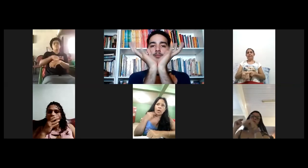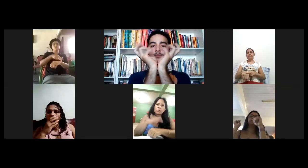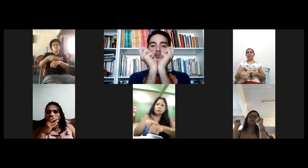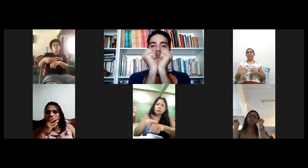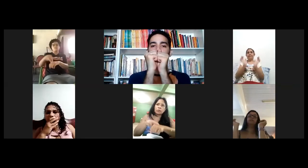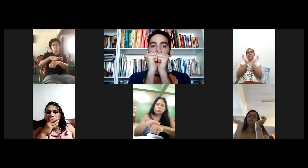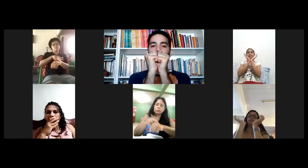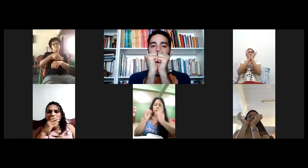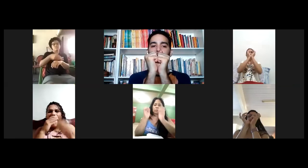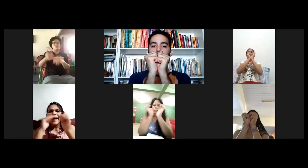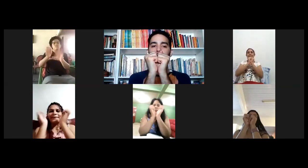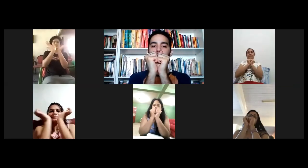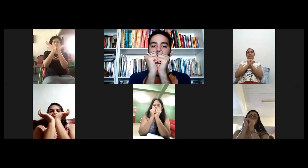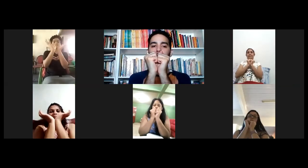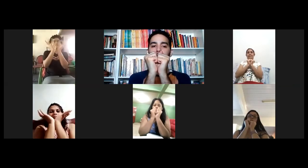repolho,